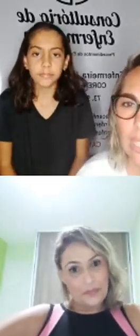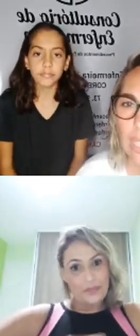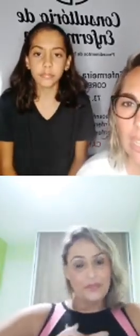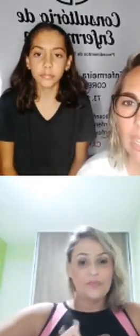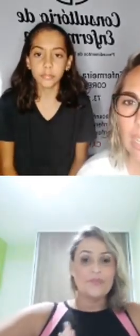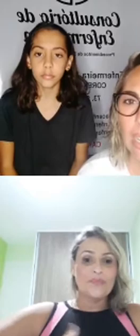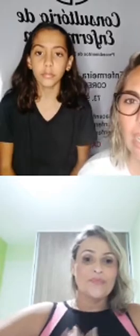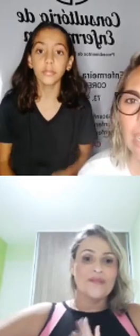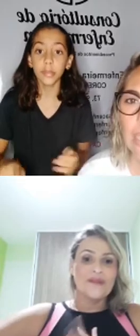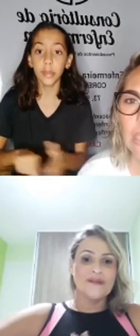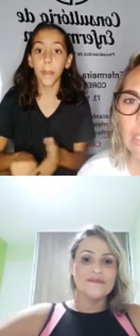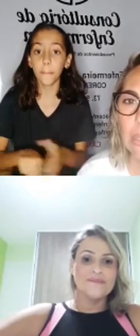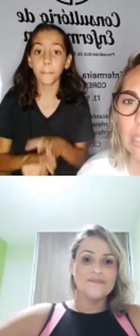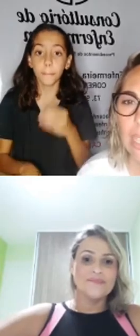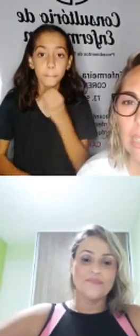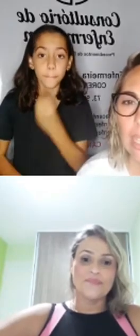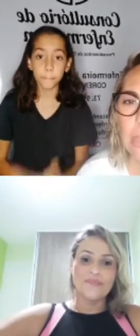doutora.